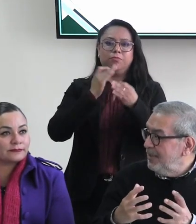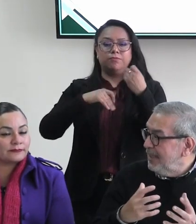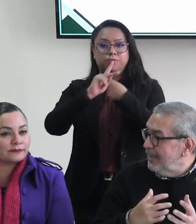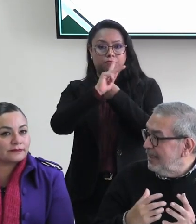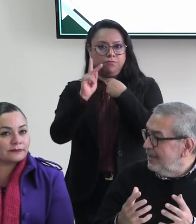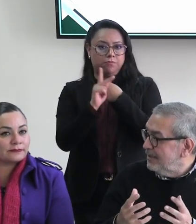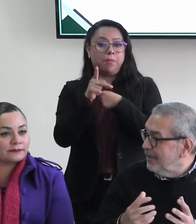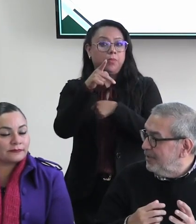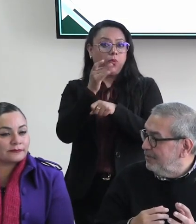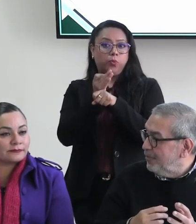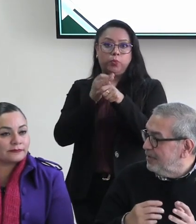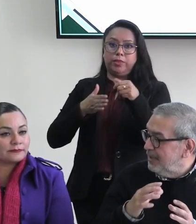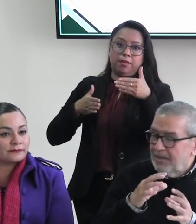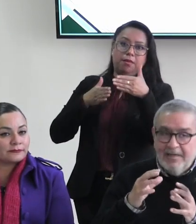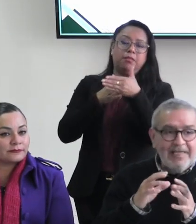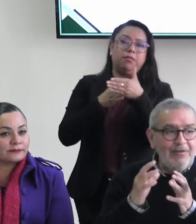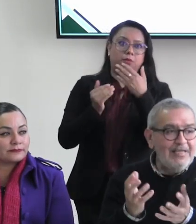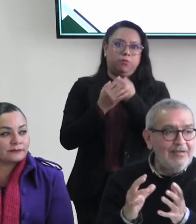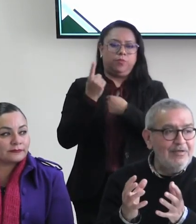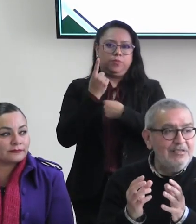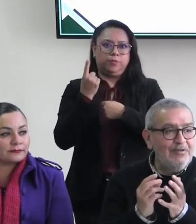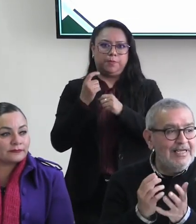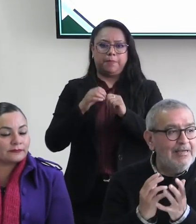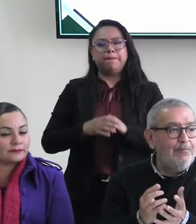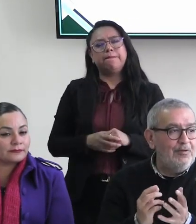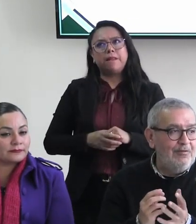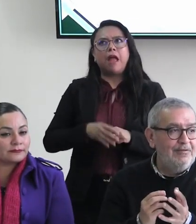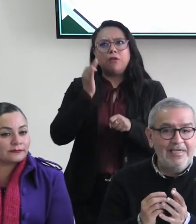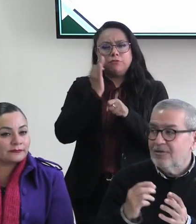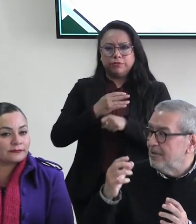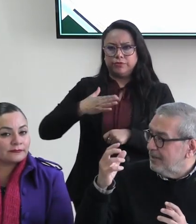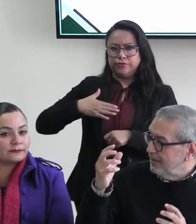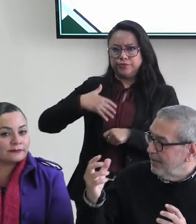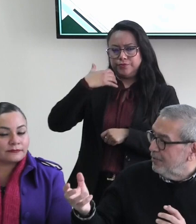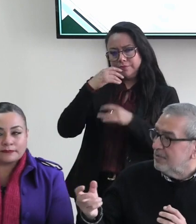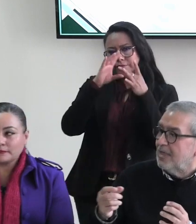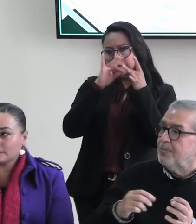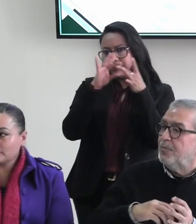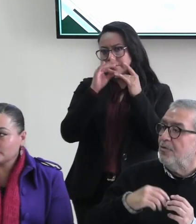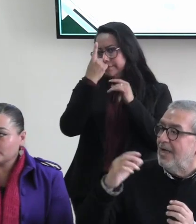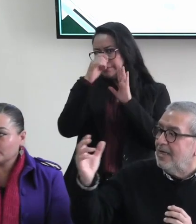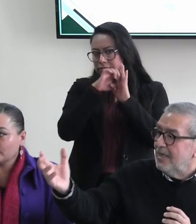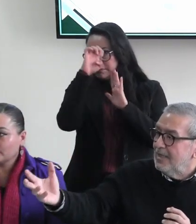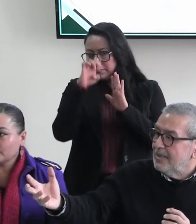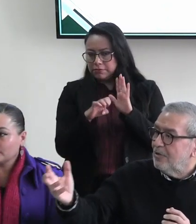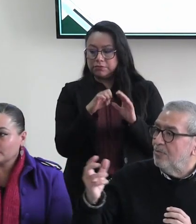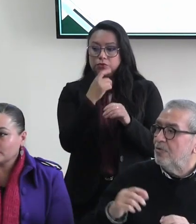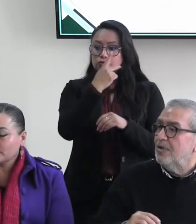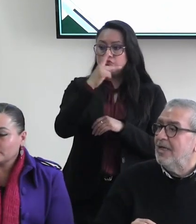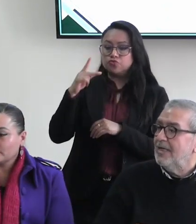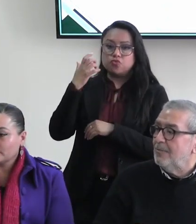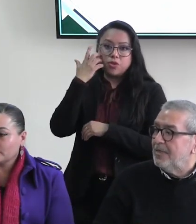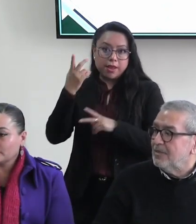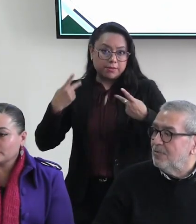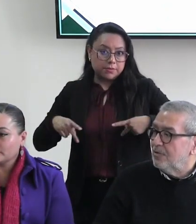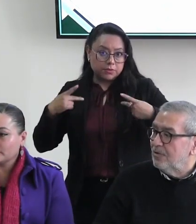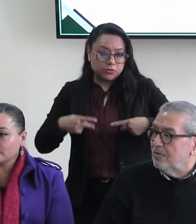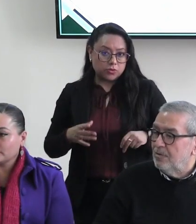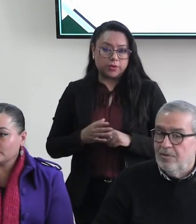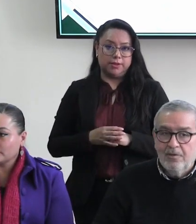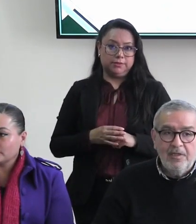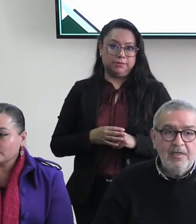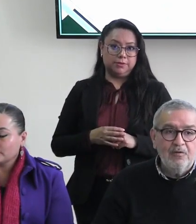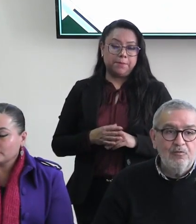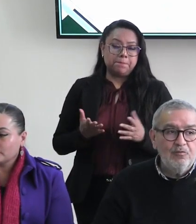está limitada también por... Sí, quiero dar con esto un ejemplo de esto, de la voluntad popular, de cómo cuidar el